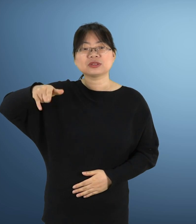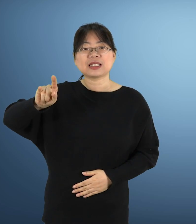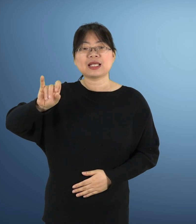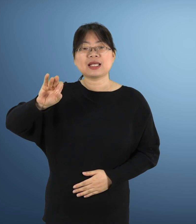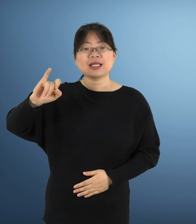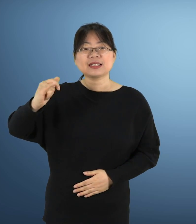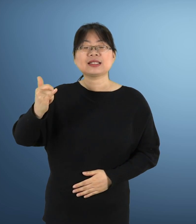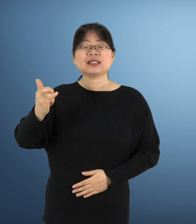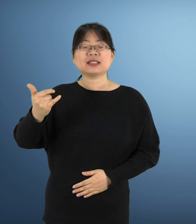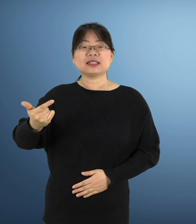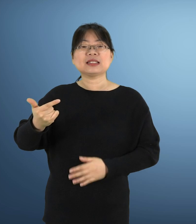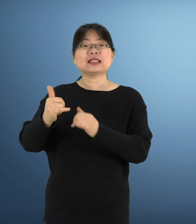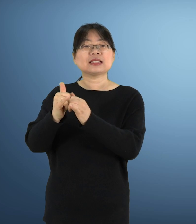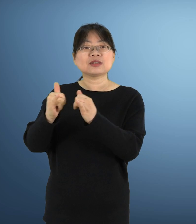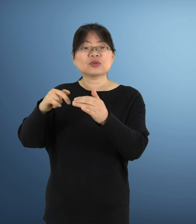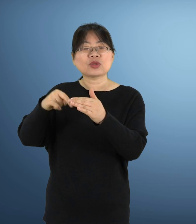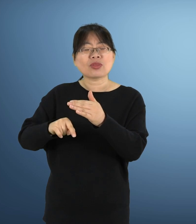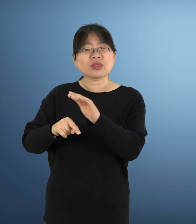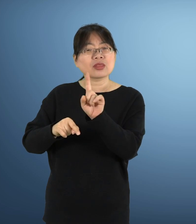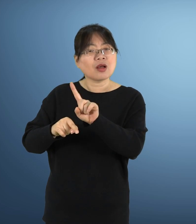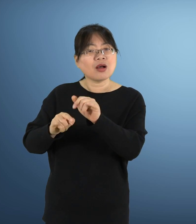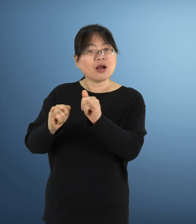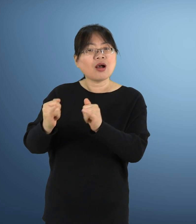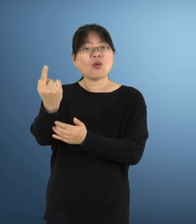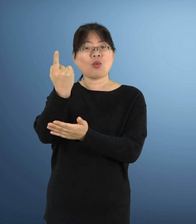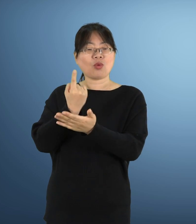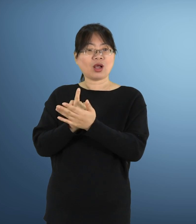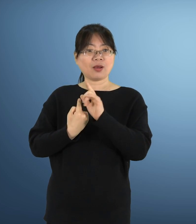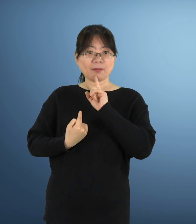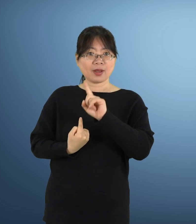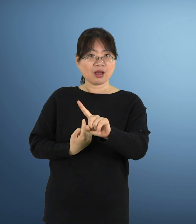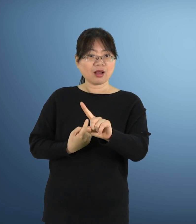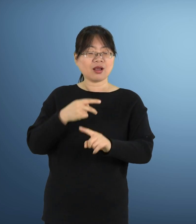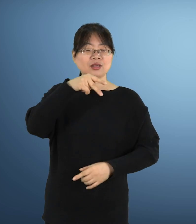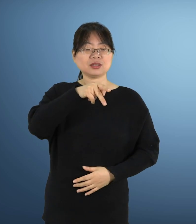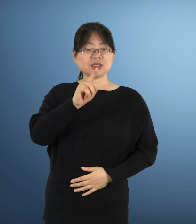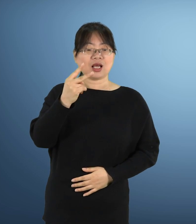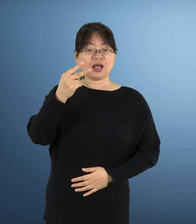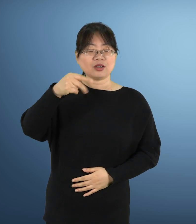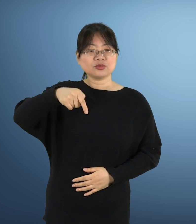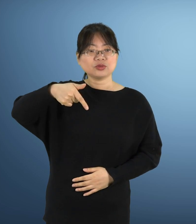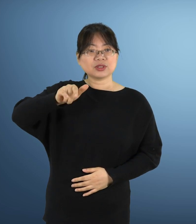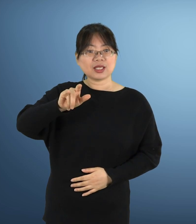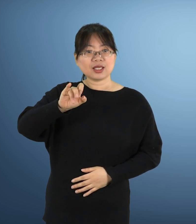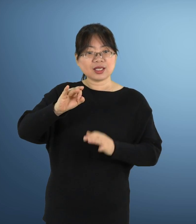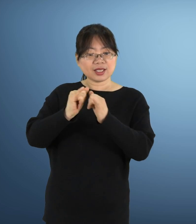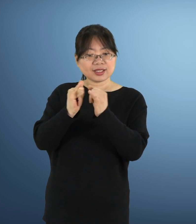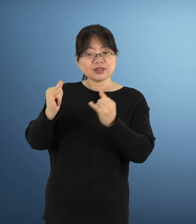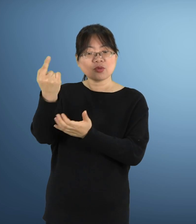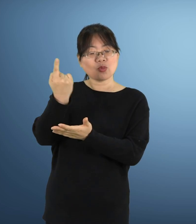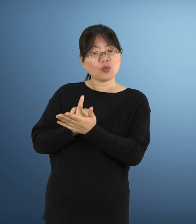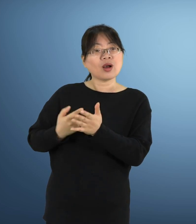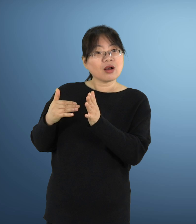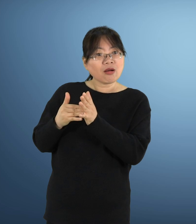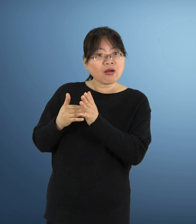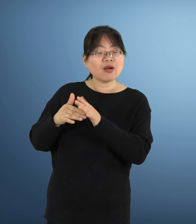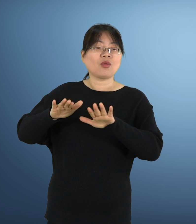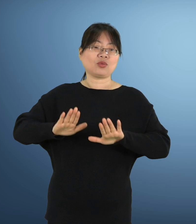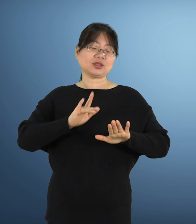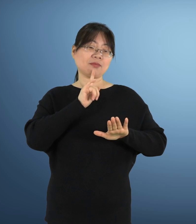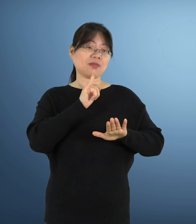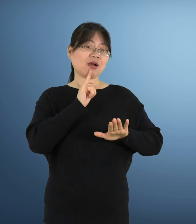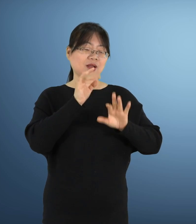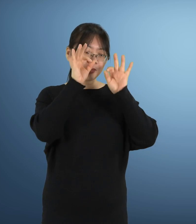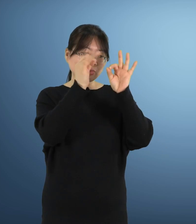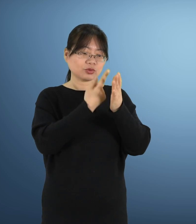이들이 와서 이렇게 돼 있어요. 자, 누가 온 거죠? 사두개인이 왔어요. 여러분 조금 오늘 말씀을